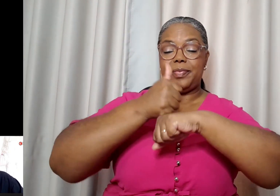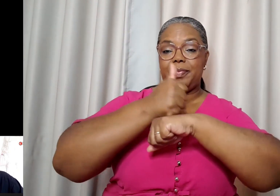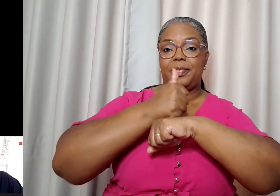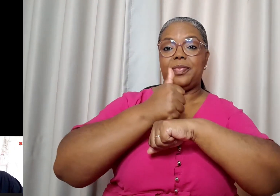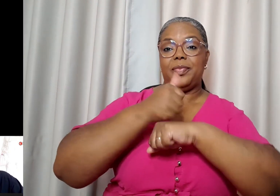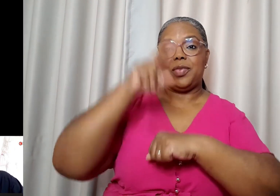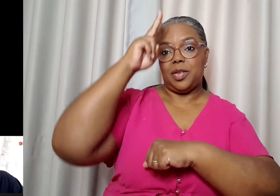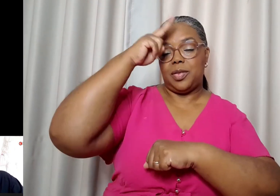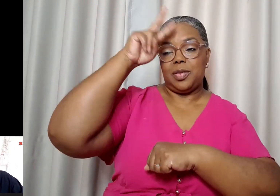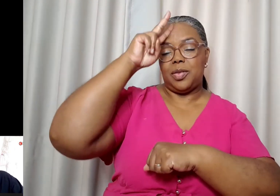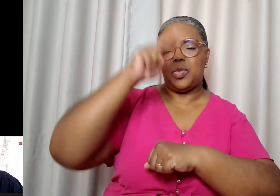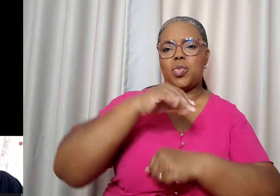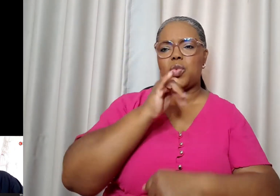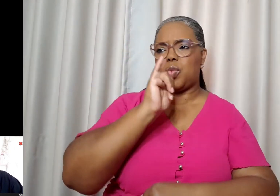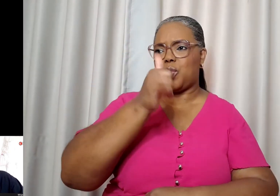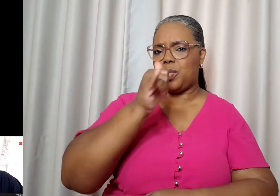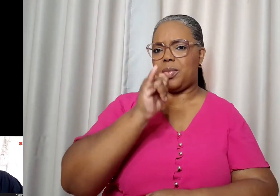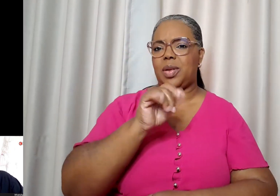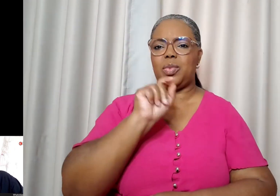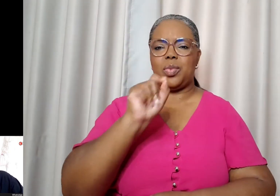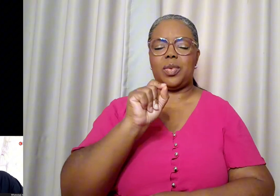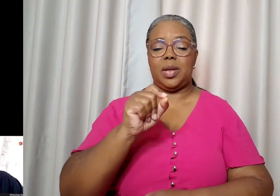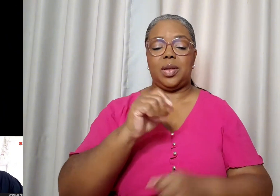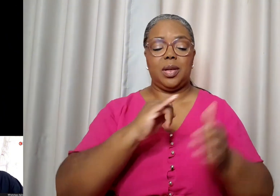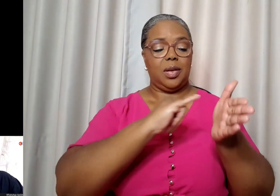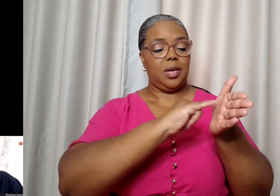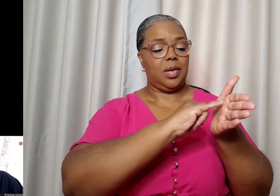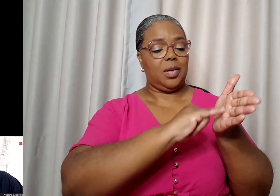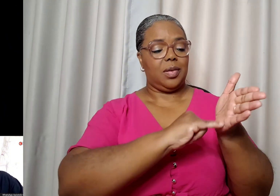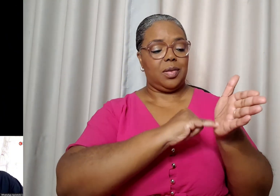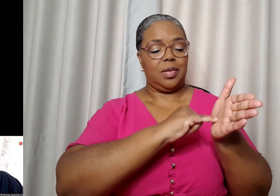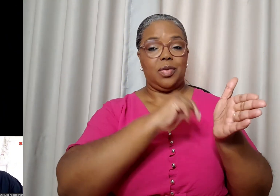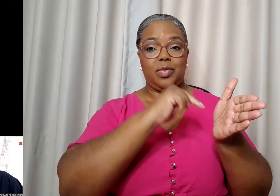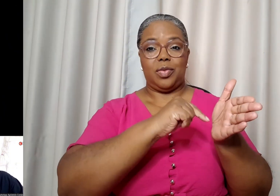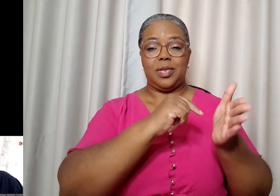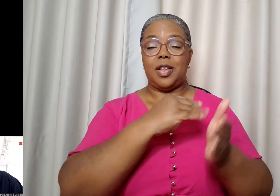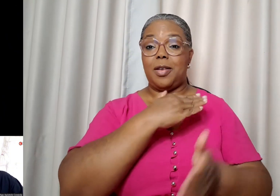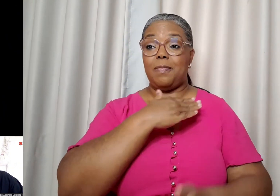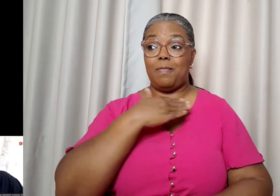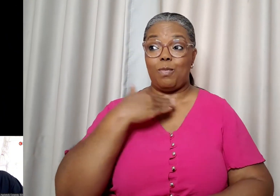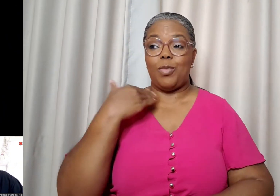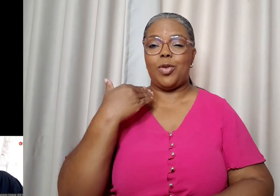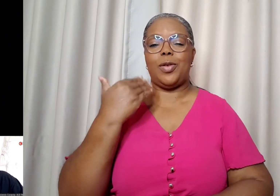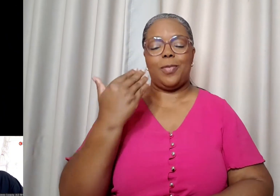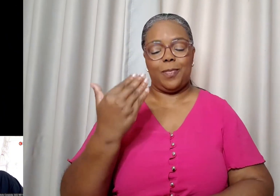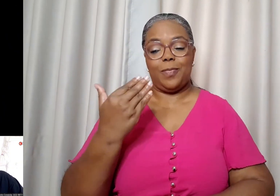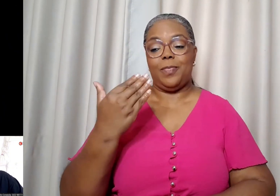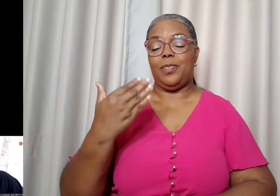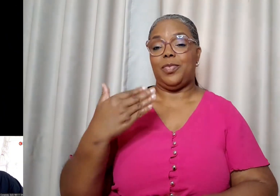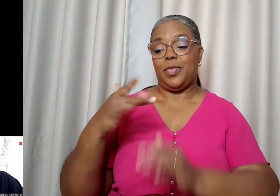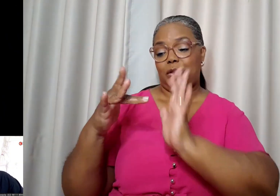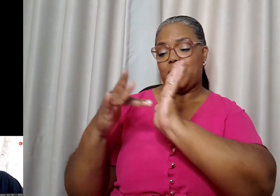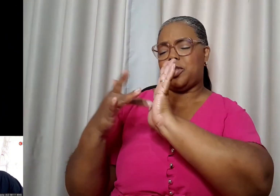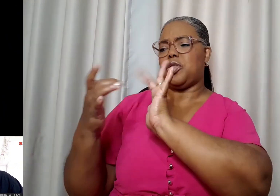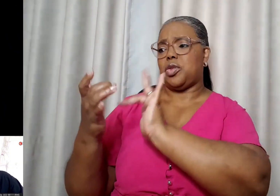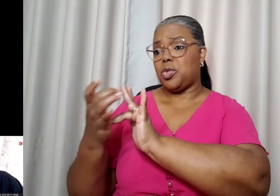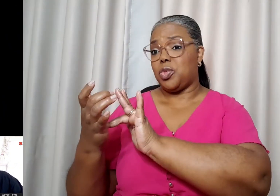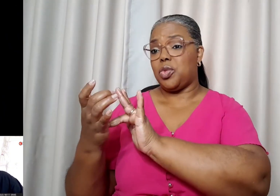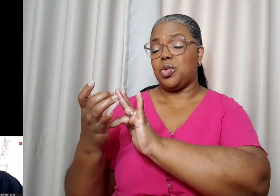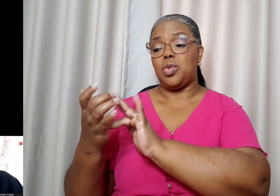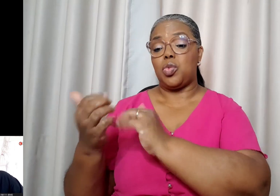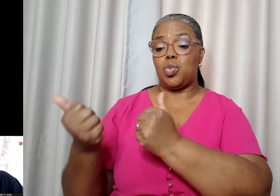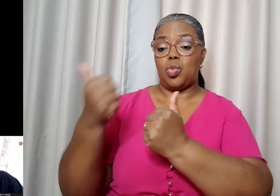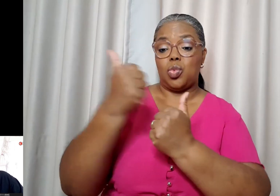Jesus ficou, como filho mais velho, ficou nos negócios, ficou administrando